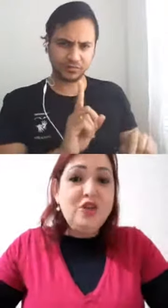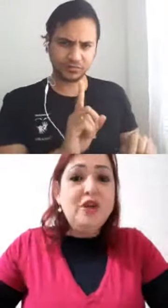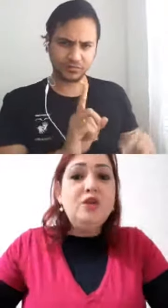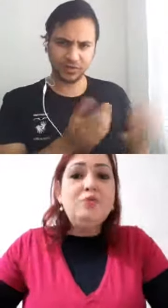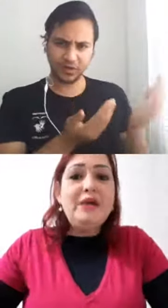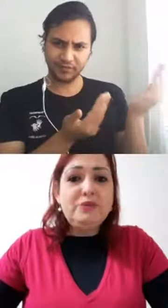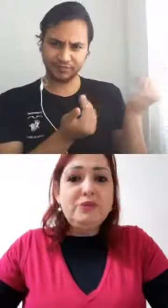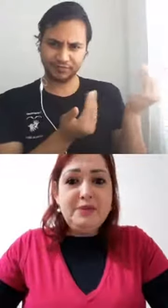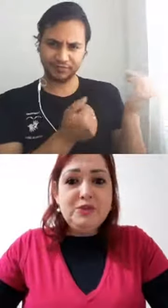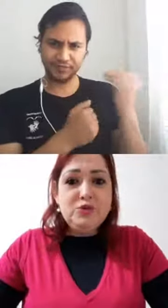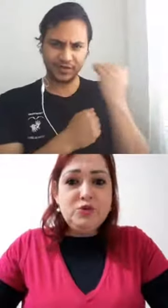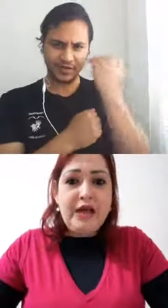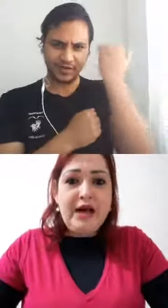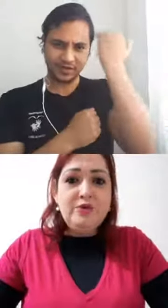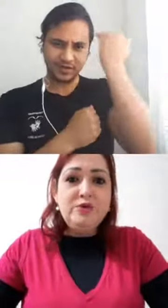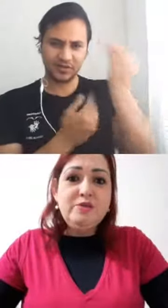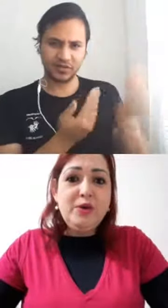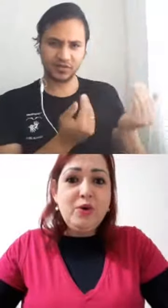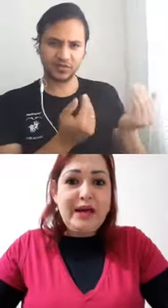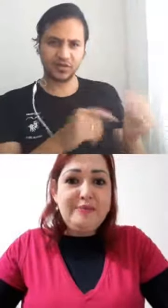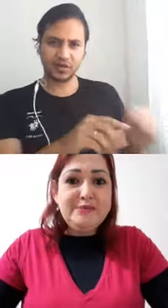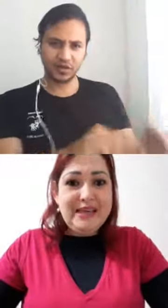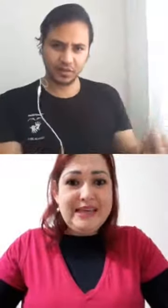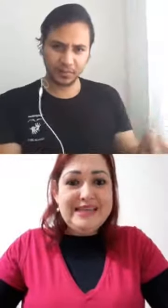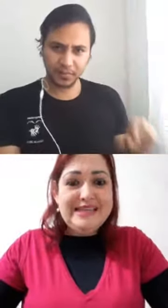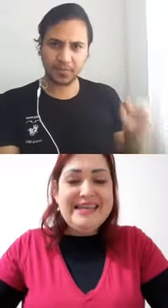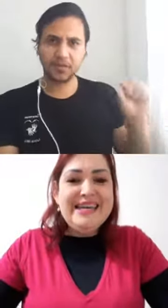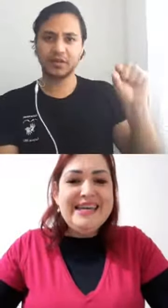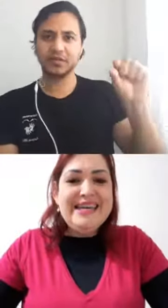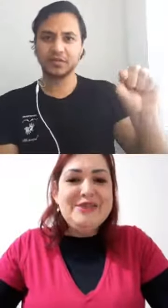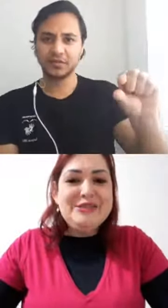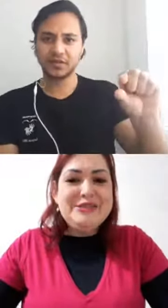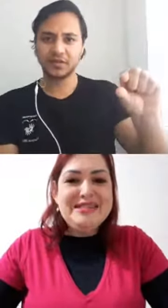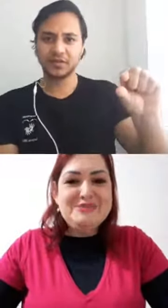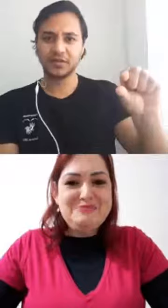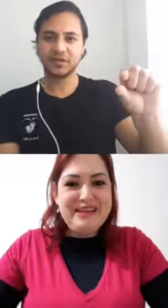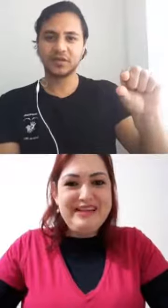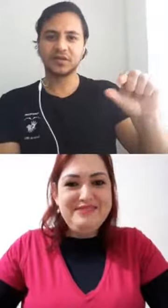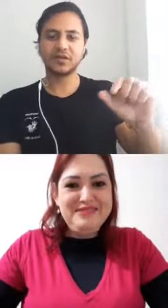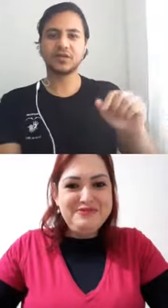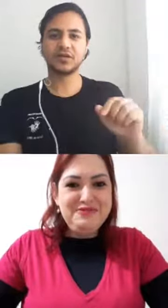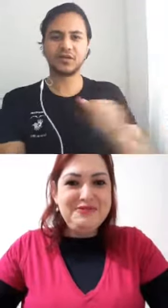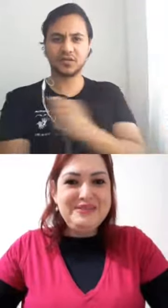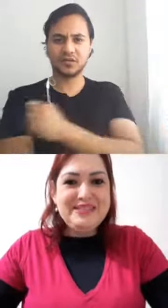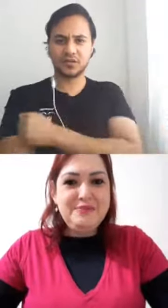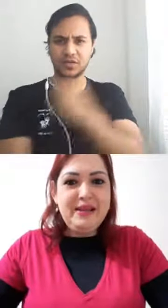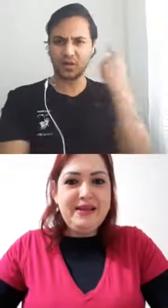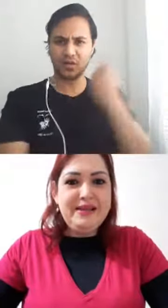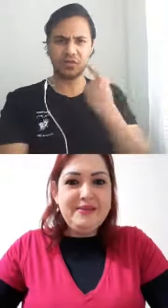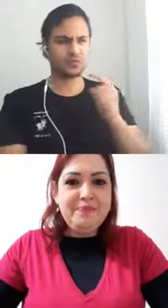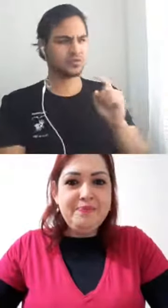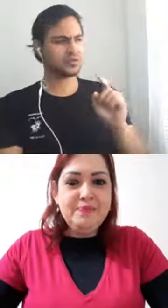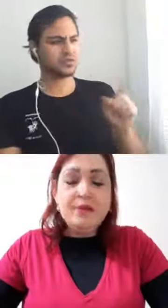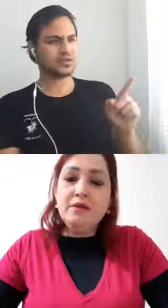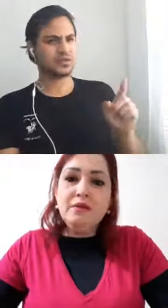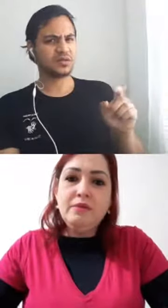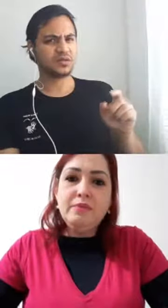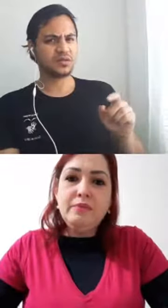adolescente e uma aluna passou do lado e pegou o lápis para ele. E quando entregou para ele, o aluno falou assim para ela: